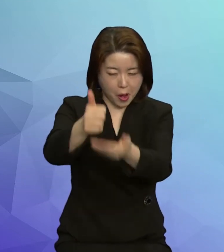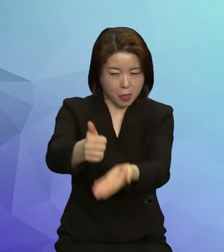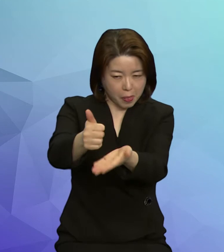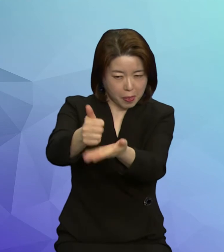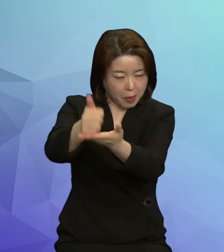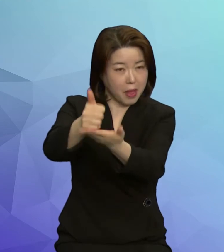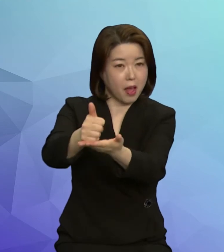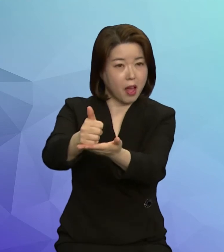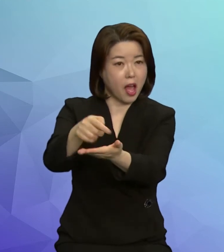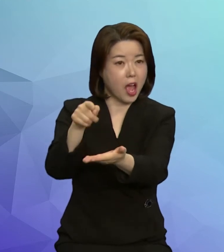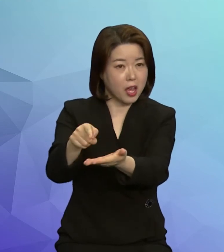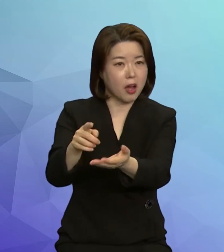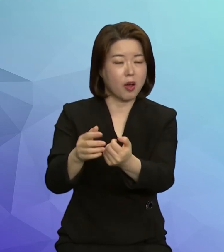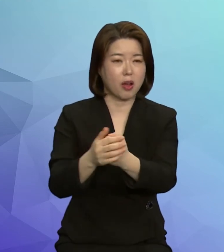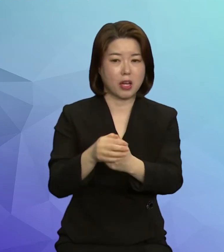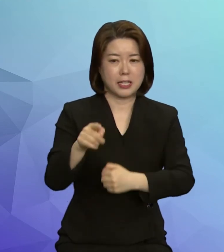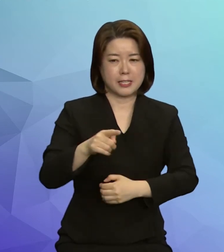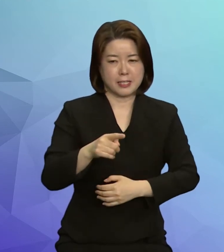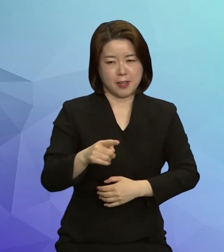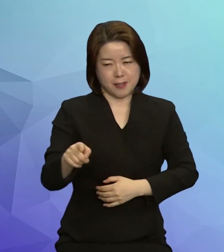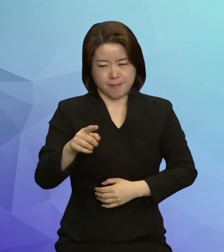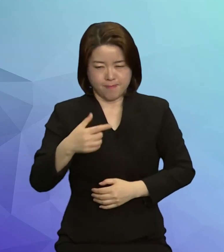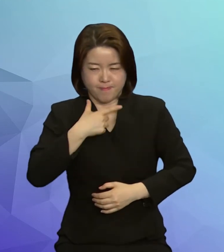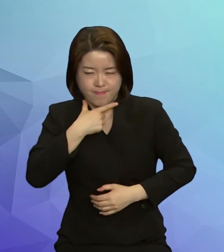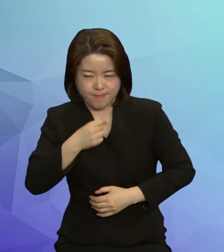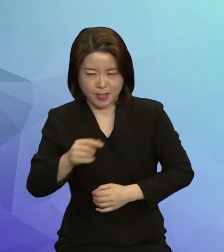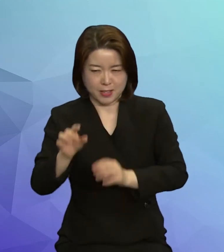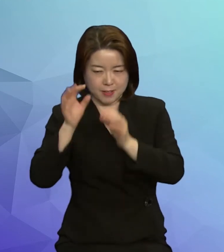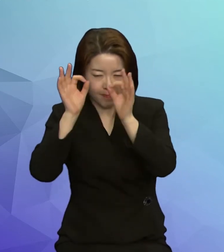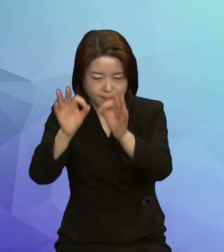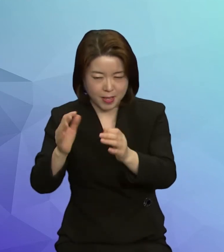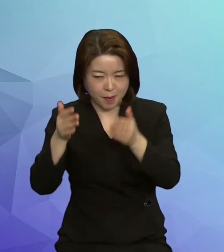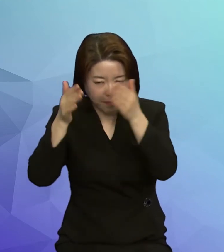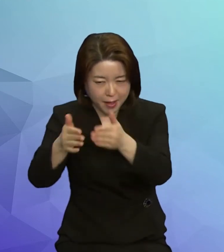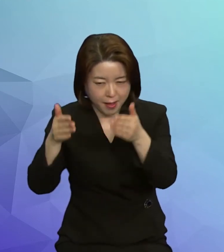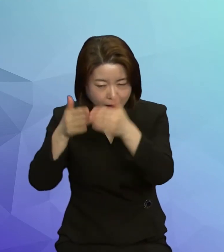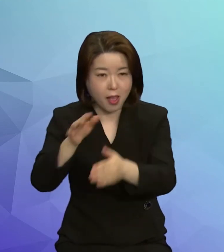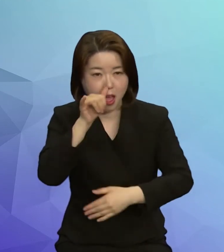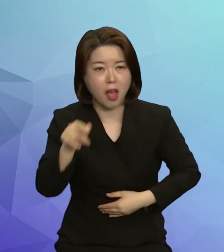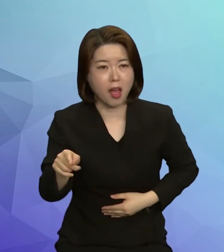높임을 받는 거, 칭찬받는 거, 거기에 목숨을 걸었어요.